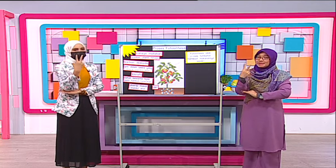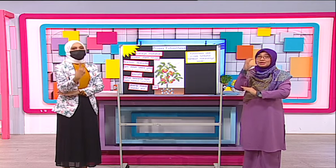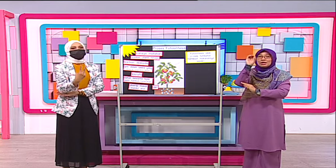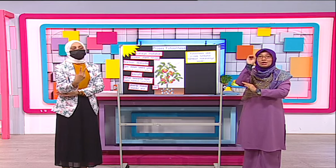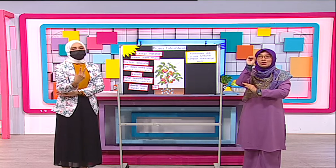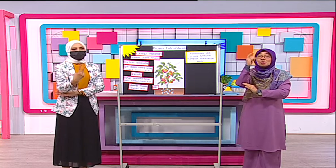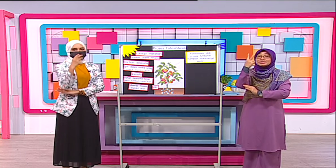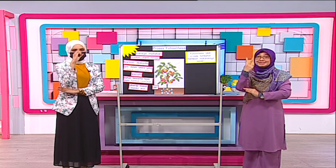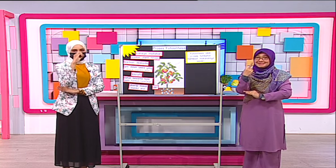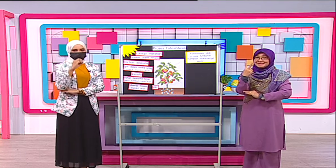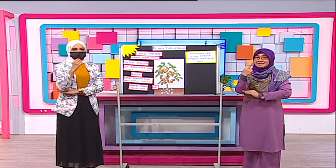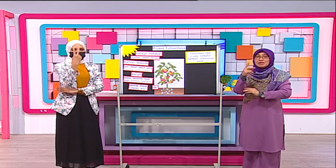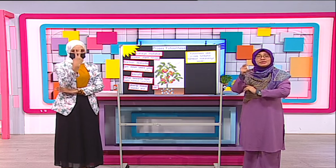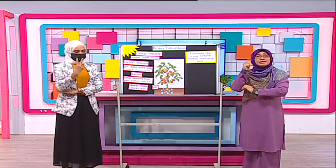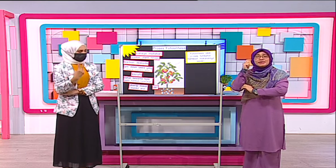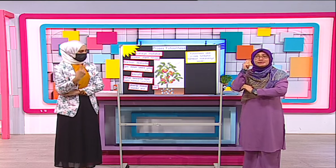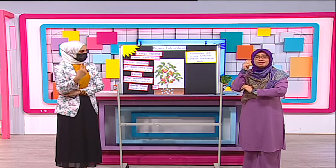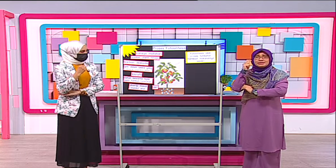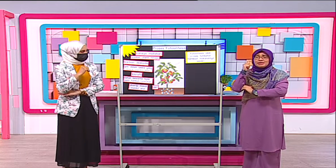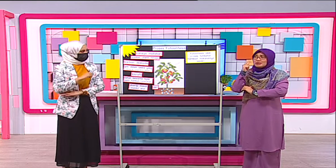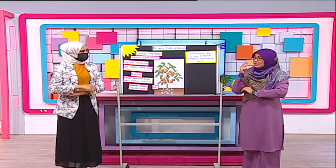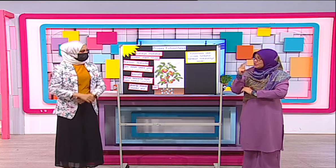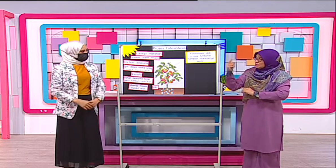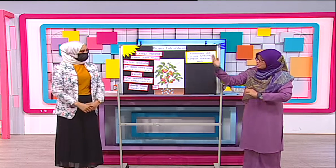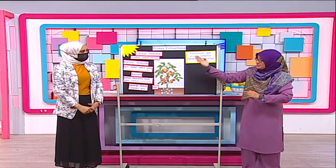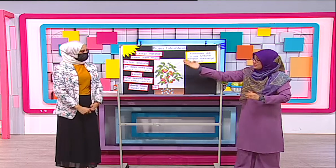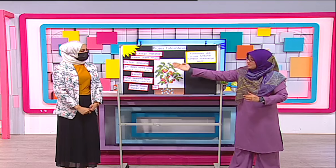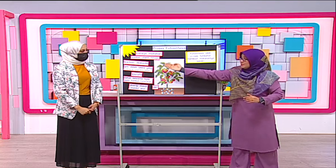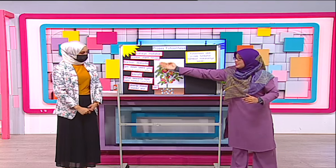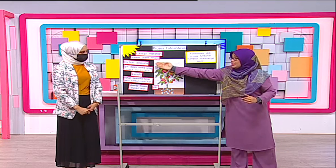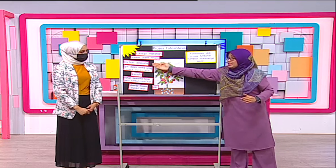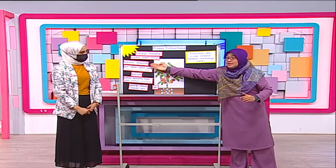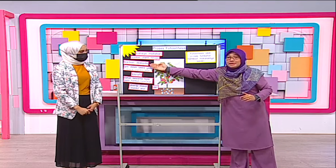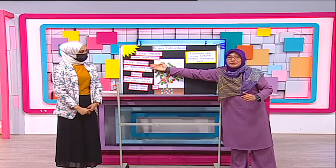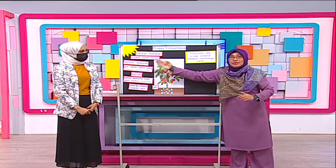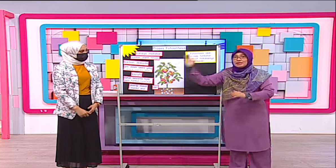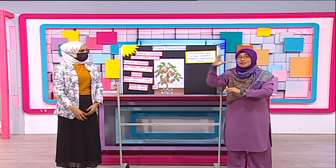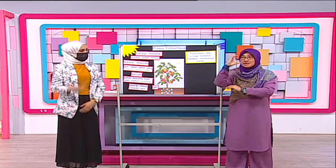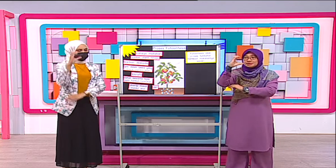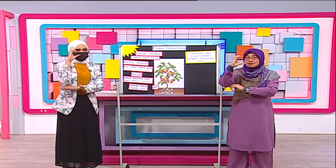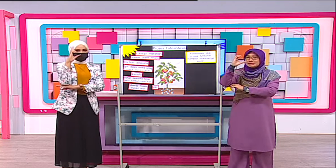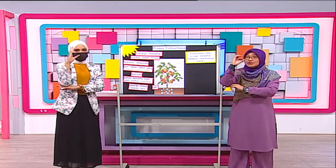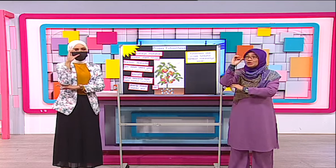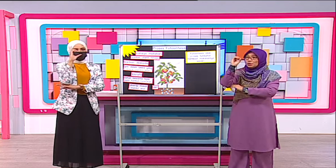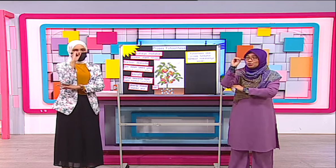oh dan 2 dj oke tadi kan karbondioksida yang ini oke shi-hoo